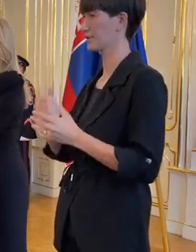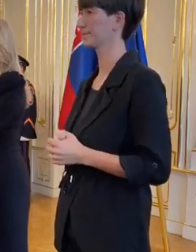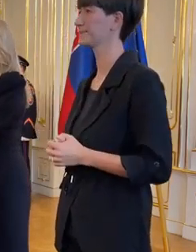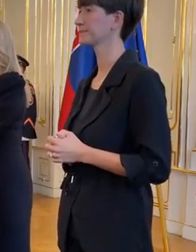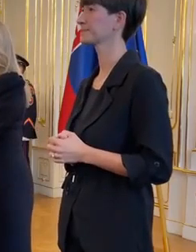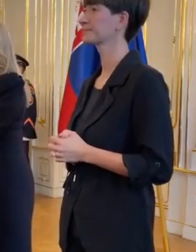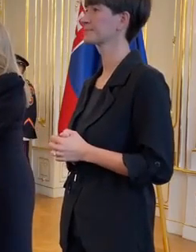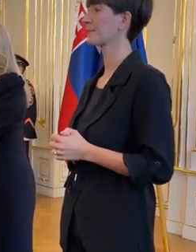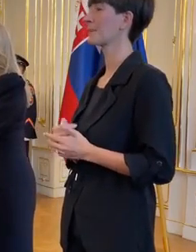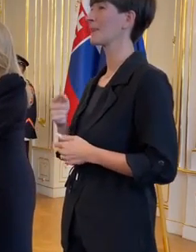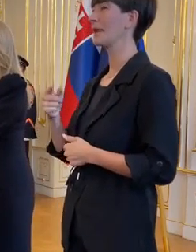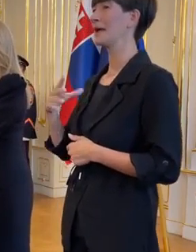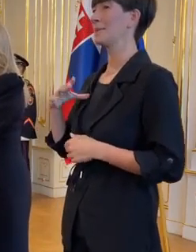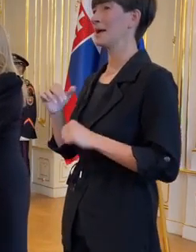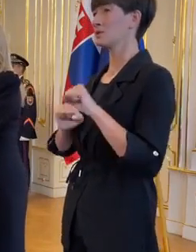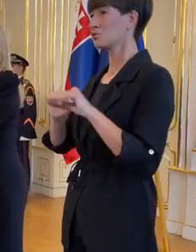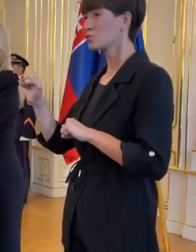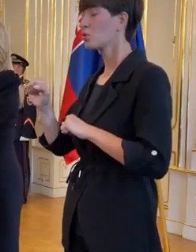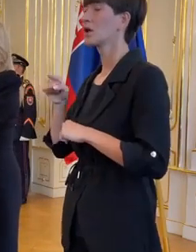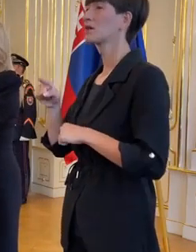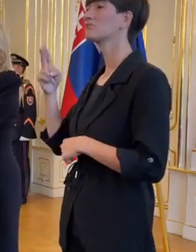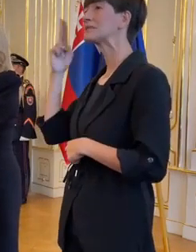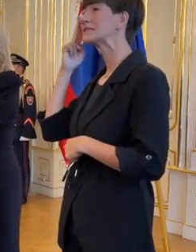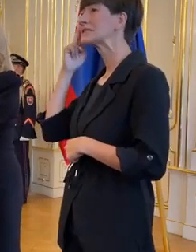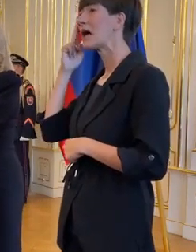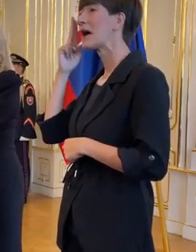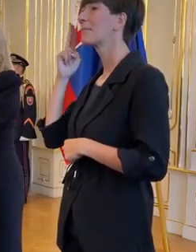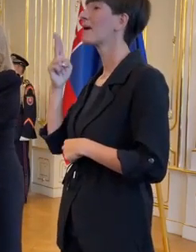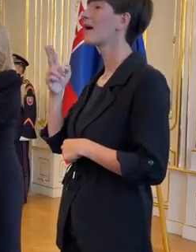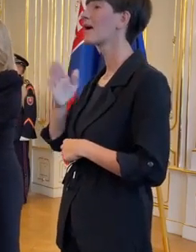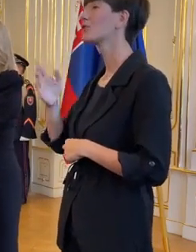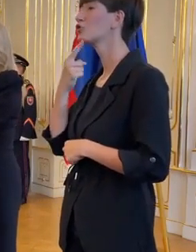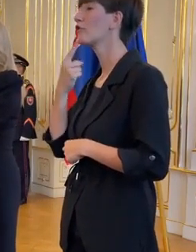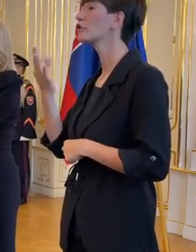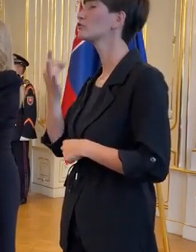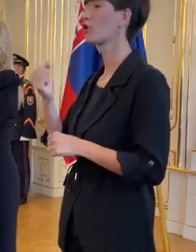O vás, pán Sulík, je známe, čo ste neurobili a čo ste nenakúpili.